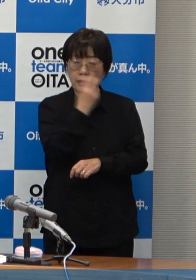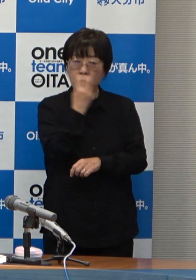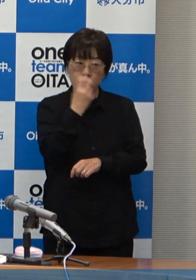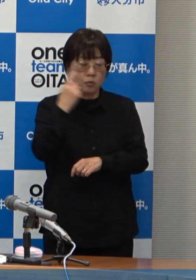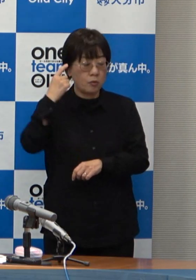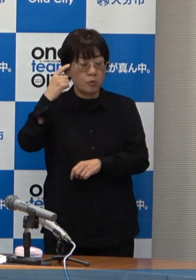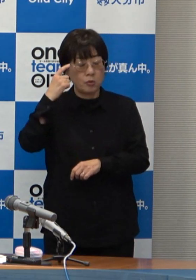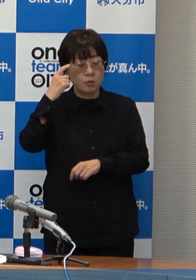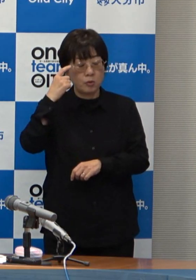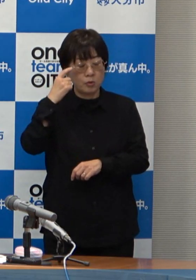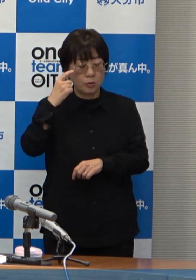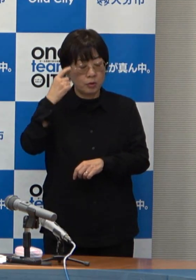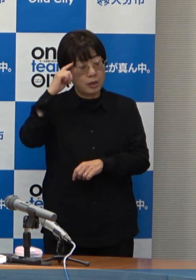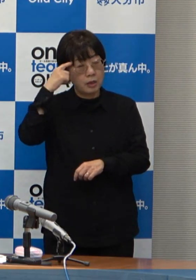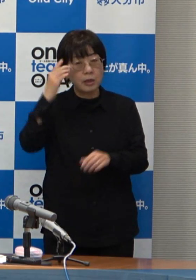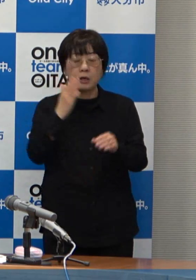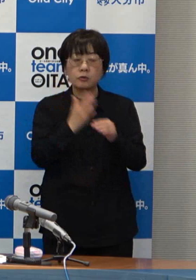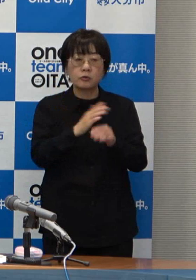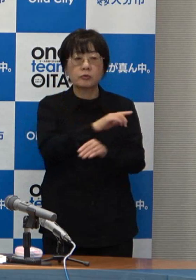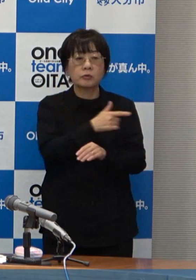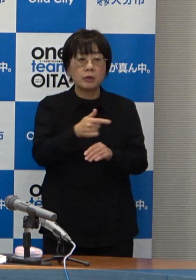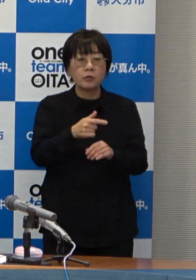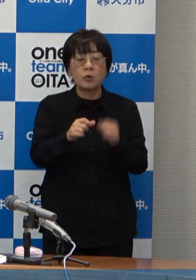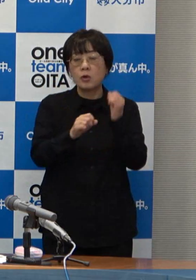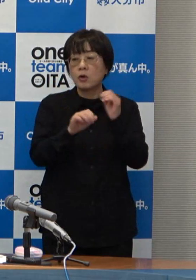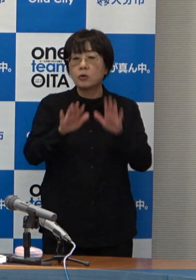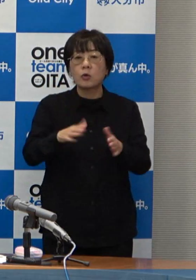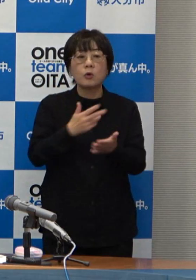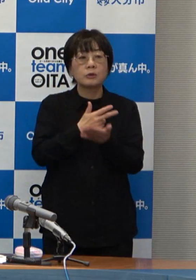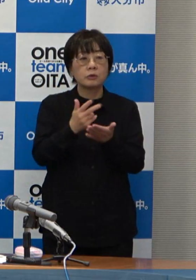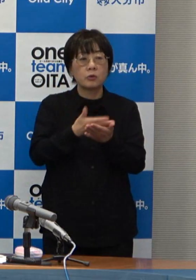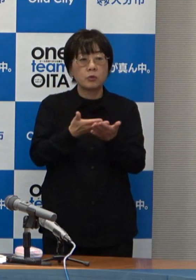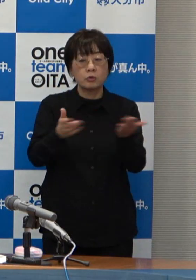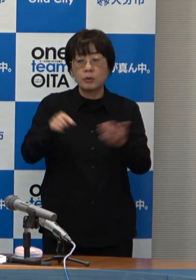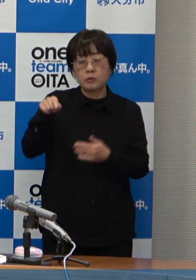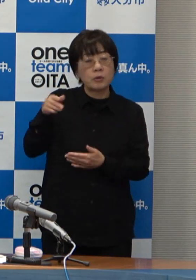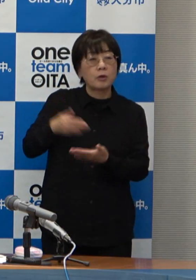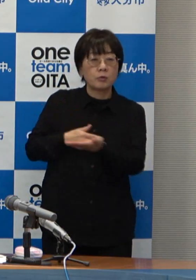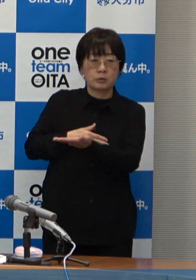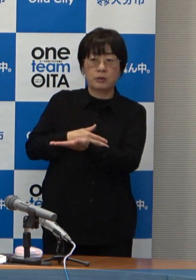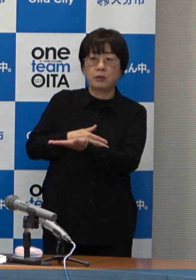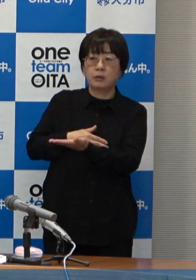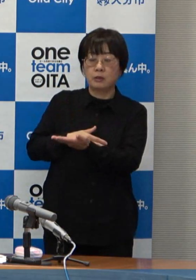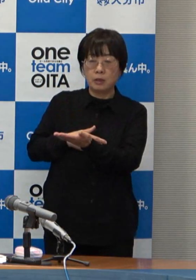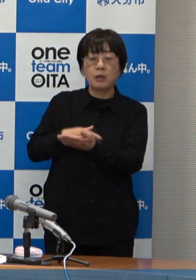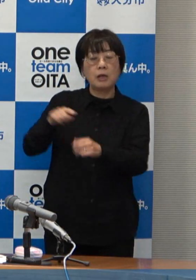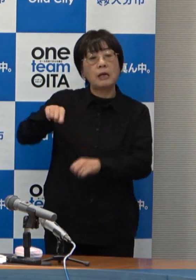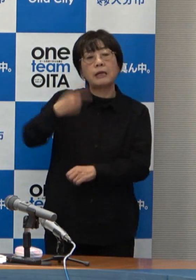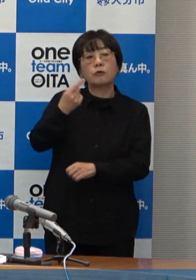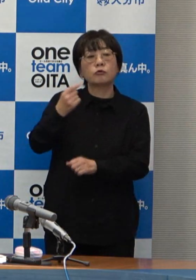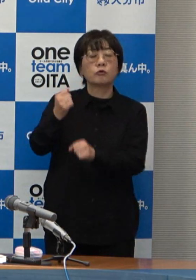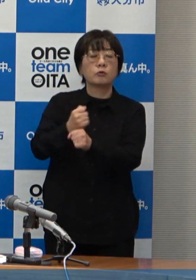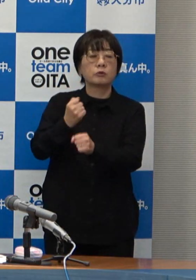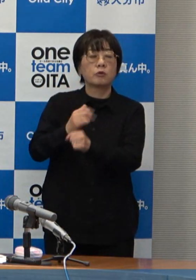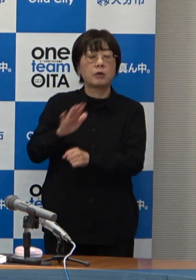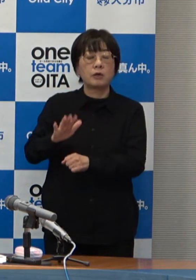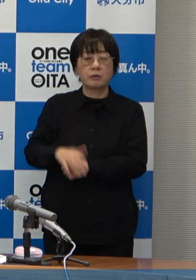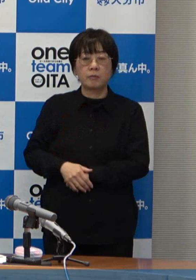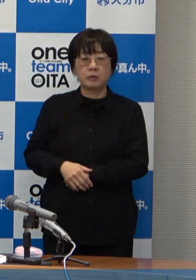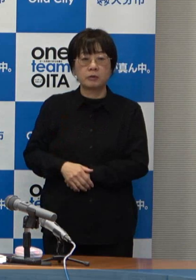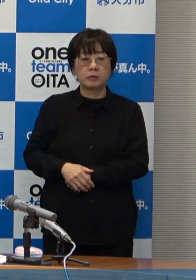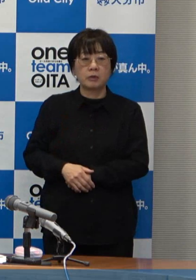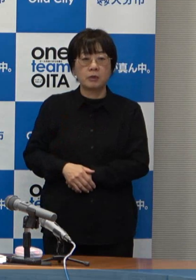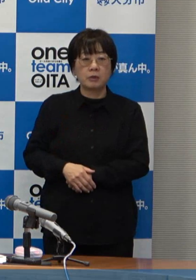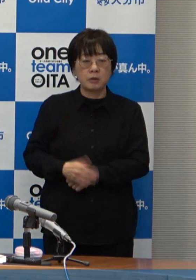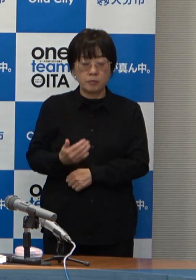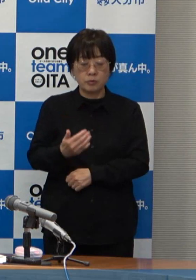は元の今日皆さんにお配りするのはこれで100かな100事業なんですけど元々